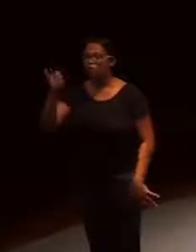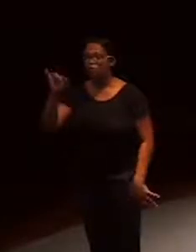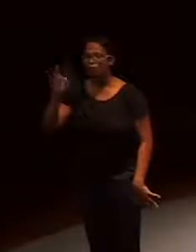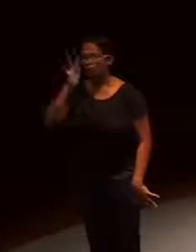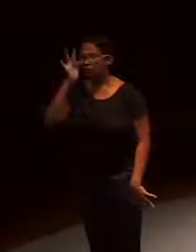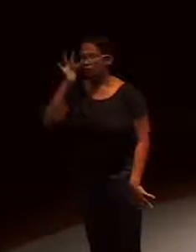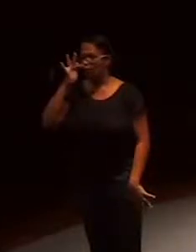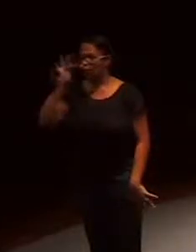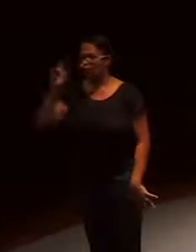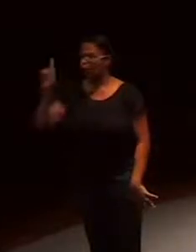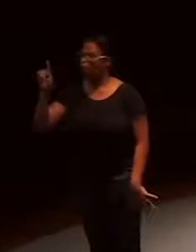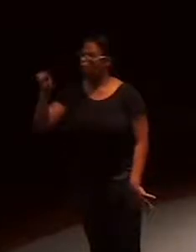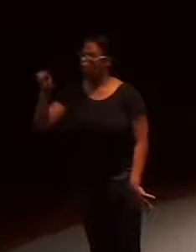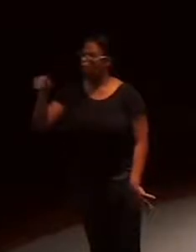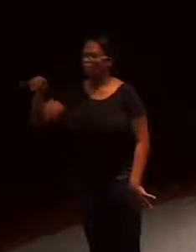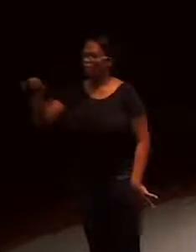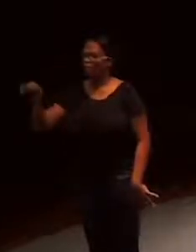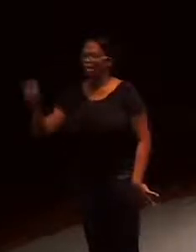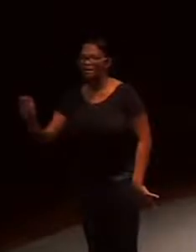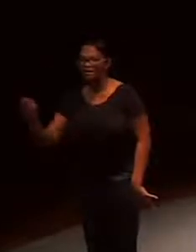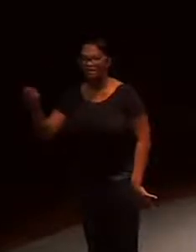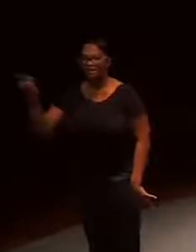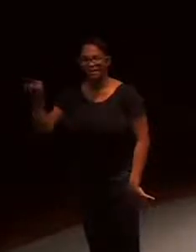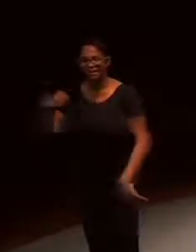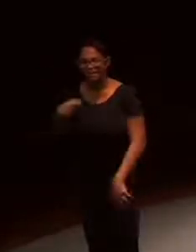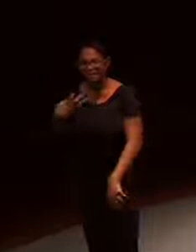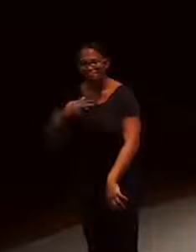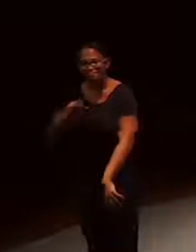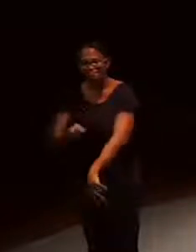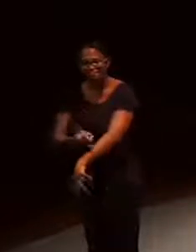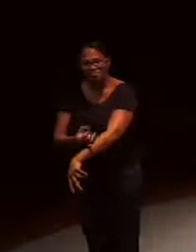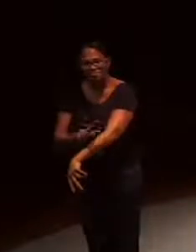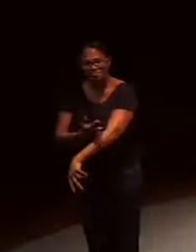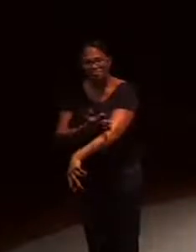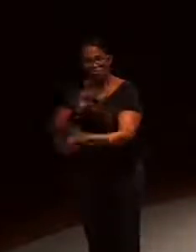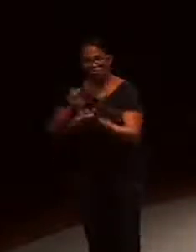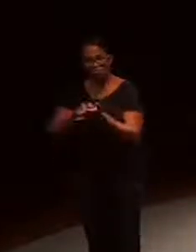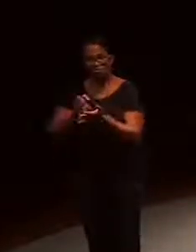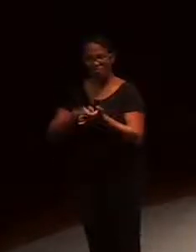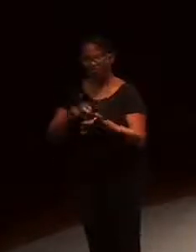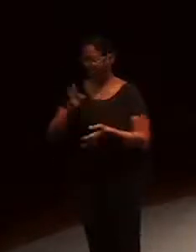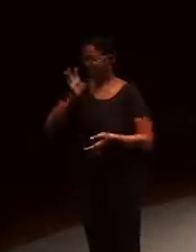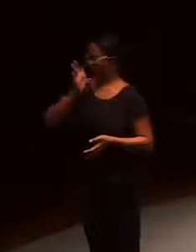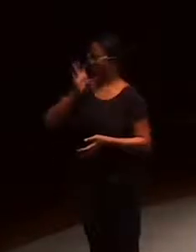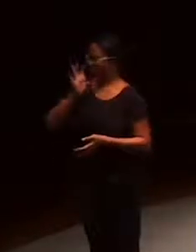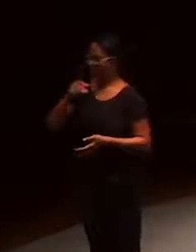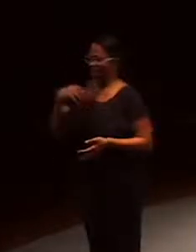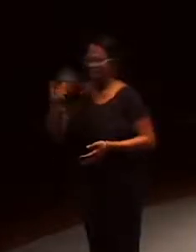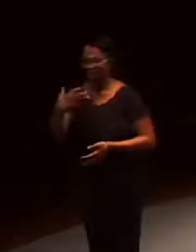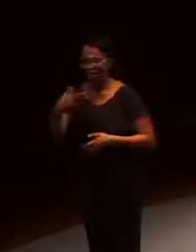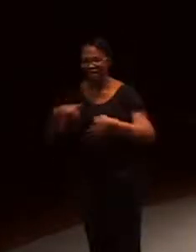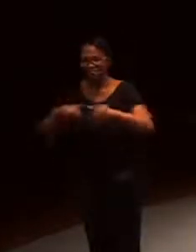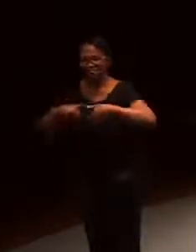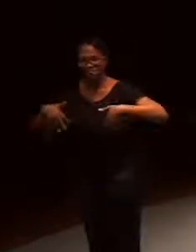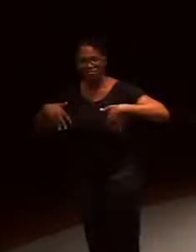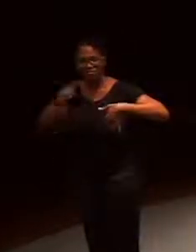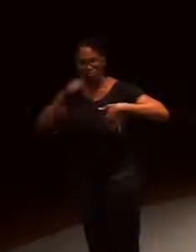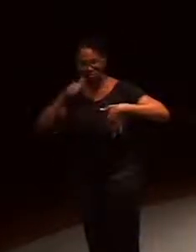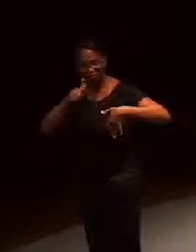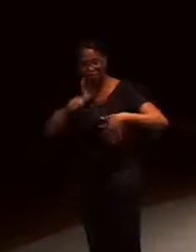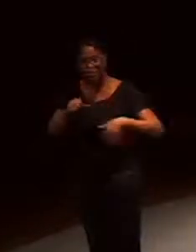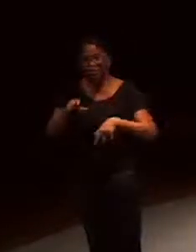que nos emocionou muito hoje pela manhã, em função não somente